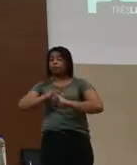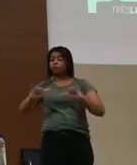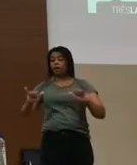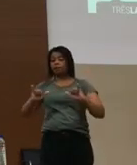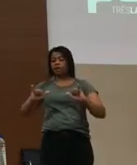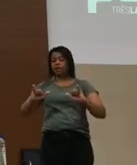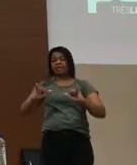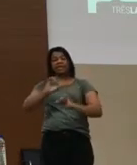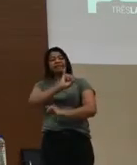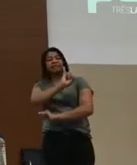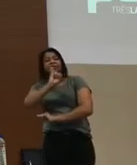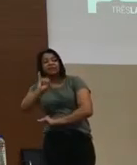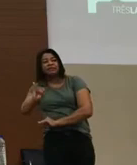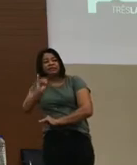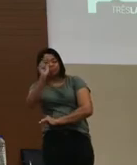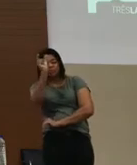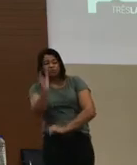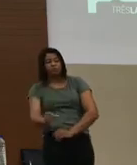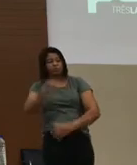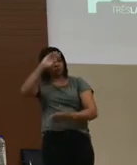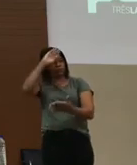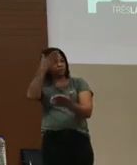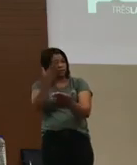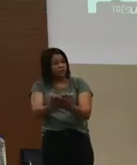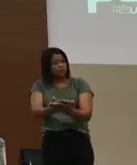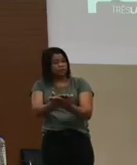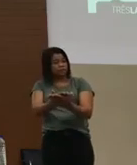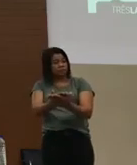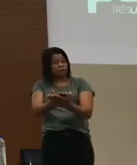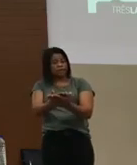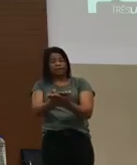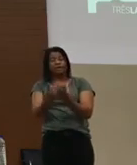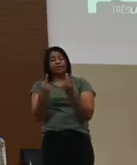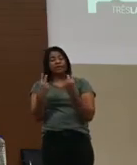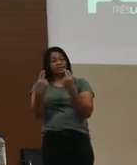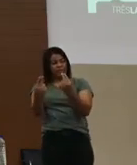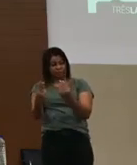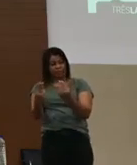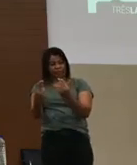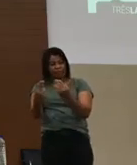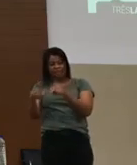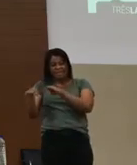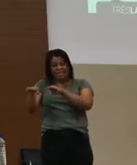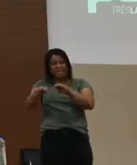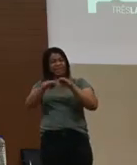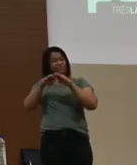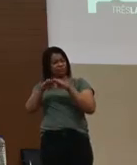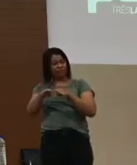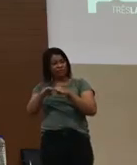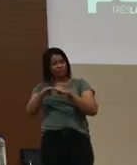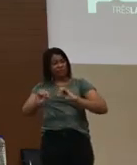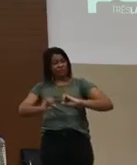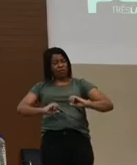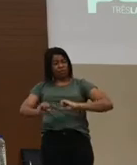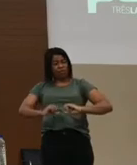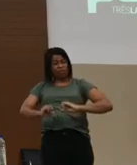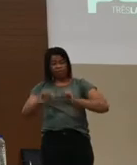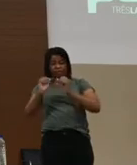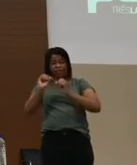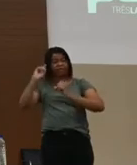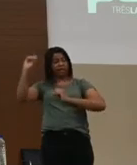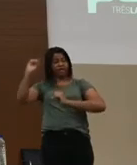crer em mim fará as mesmas obras que eu faço e ainda